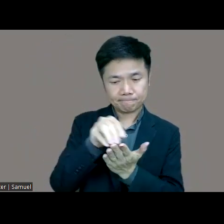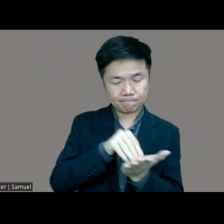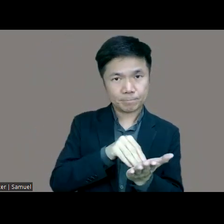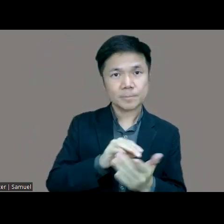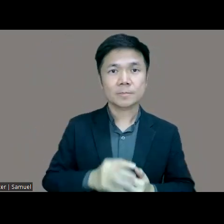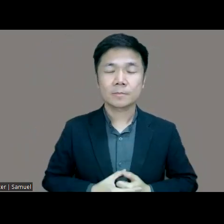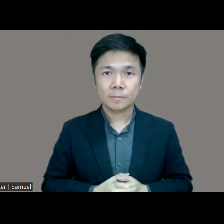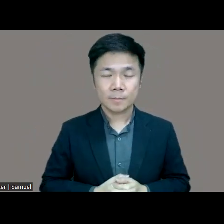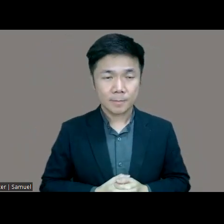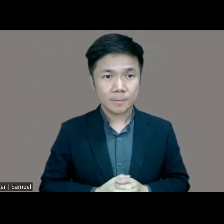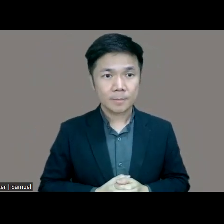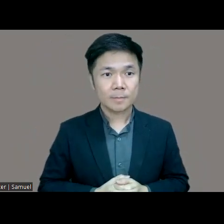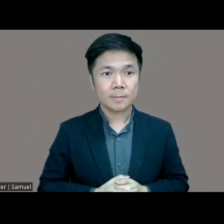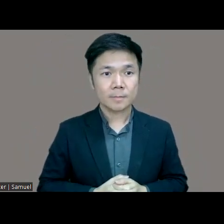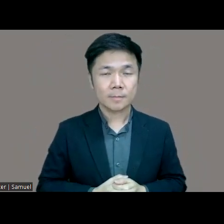pour voir